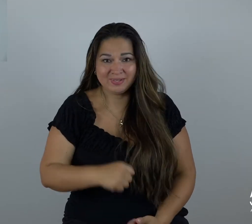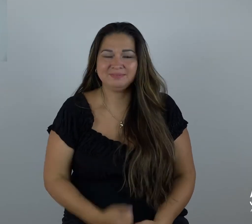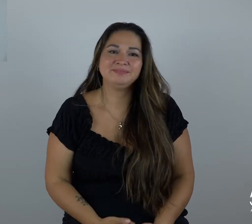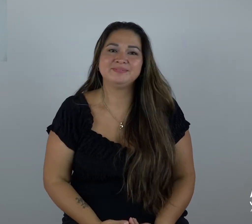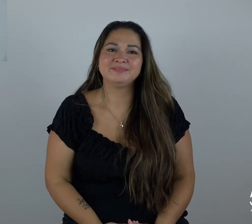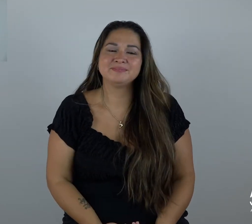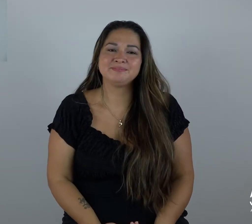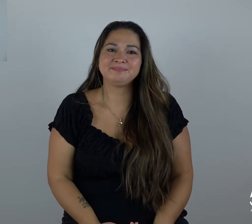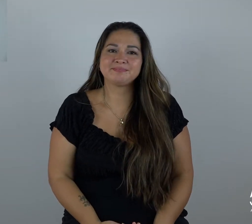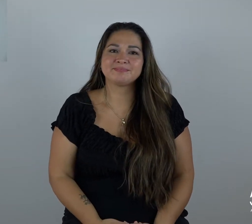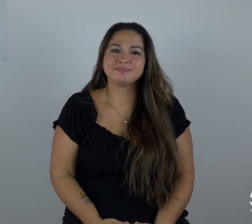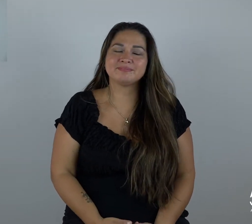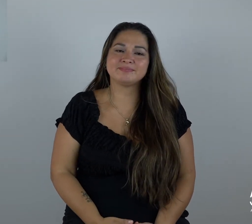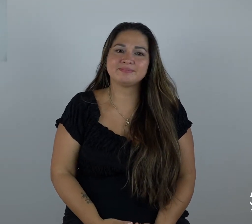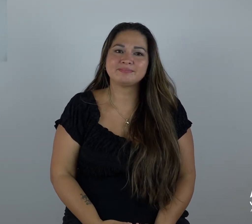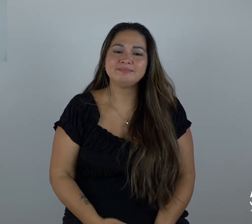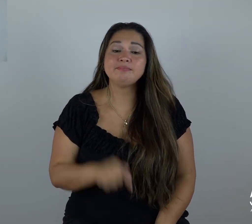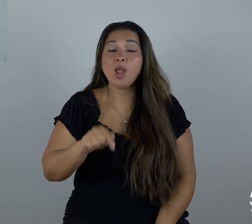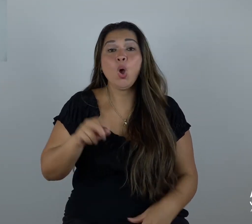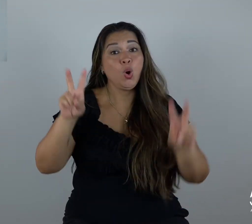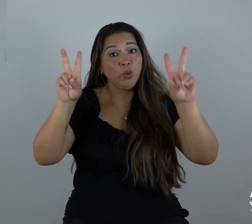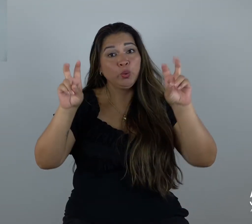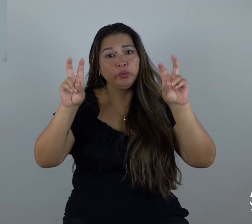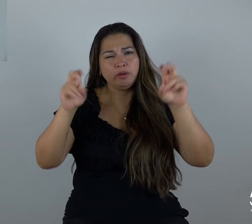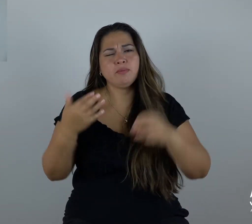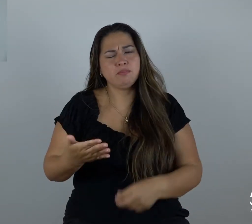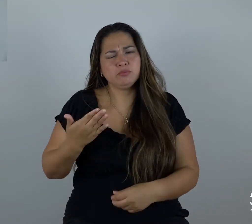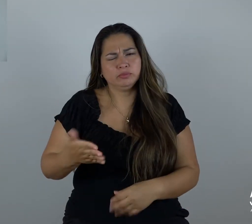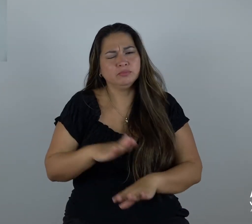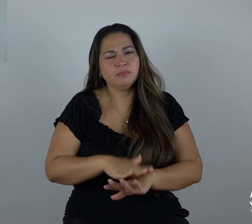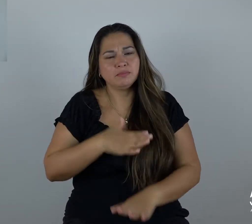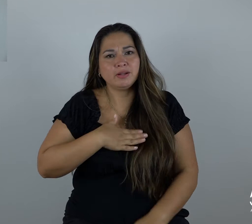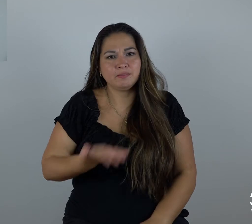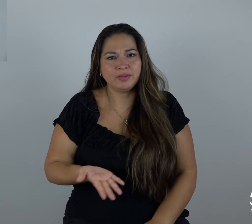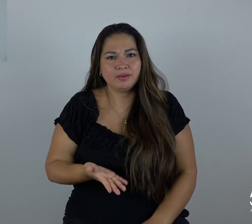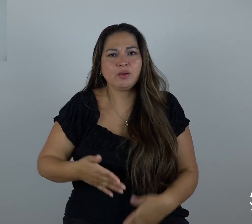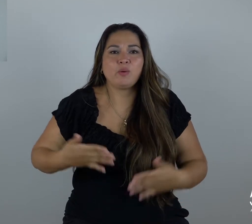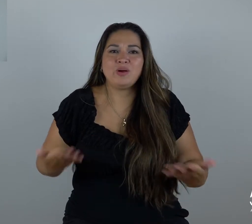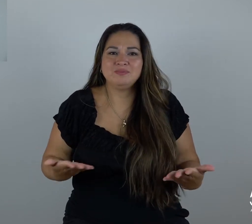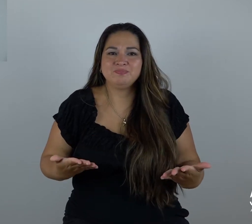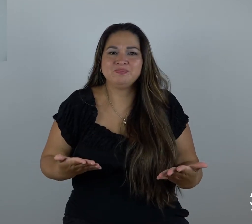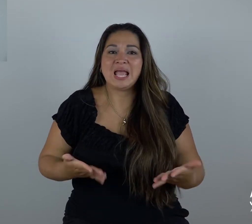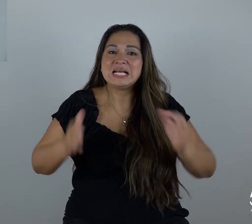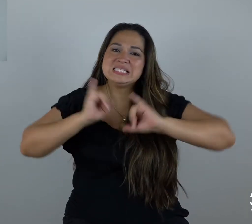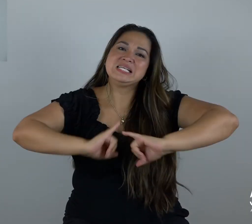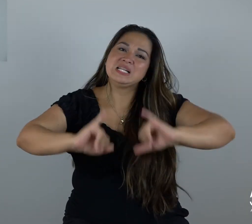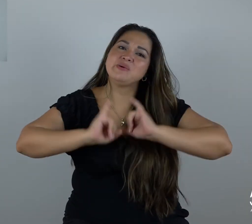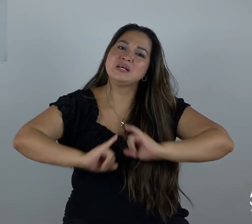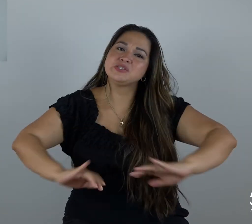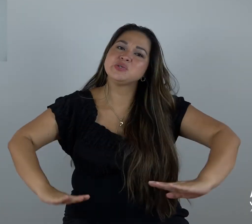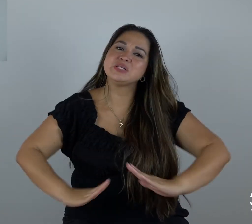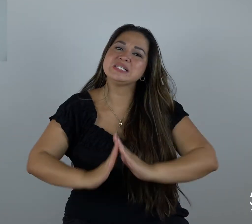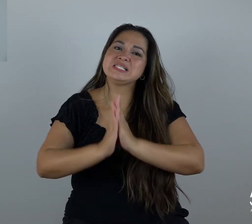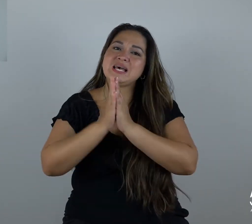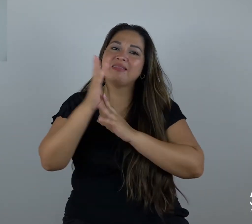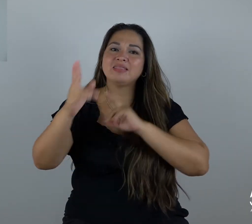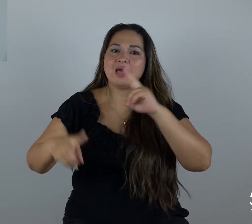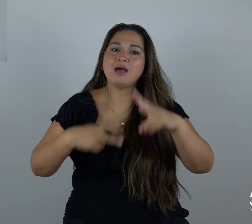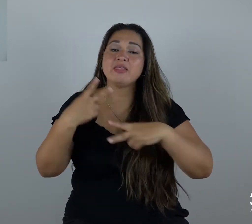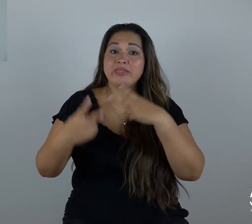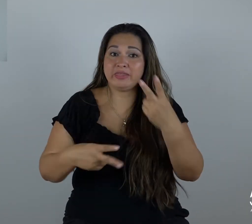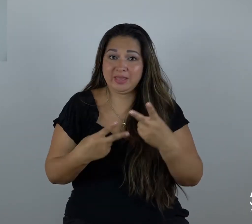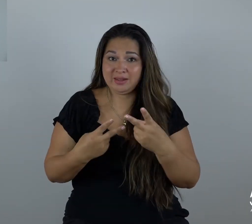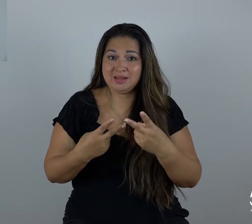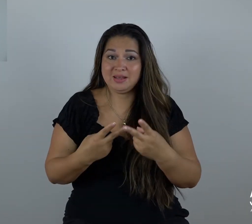Hoy traemos un tema que para mí es importante, que es la celebración de la Cena del Señor,